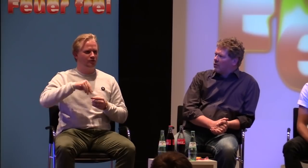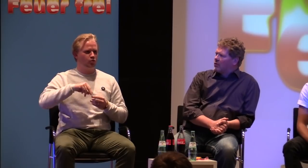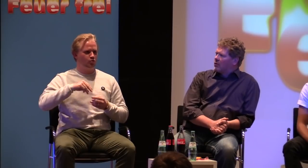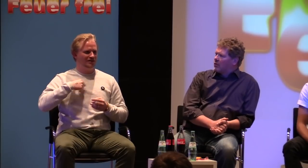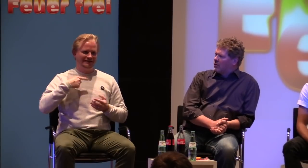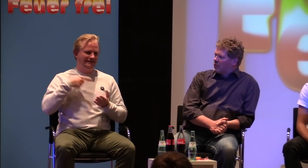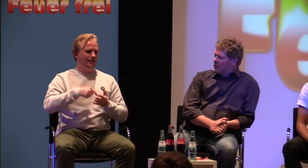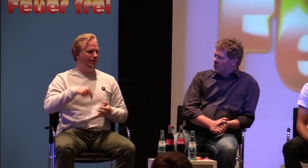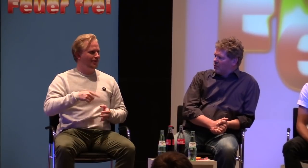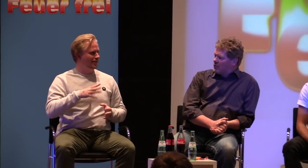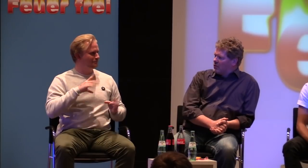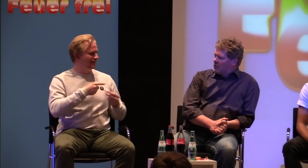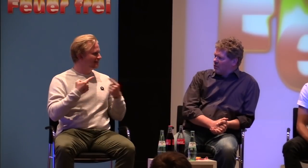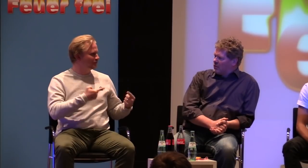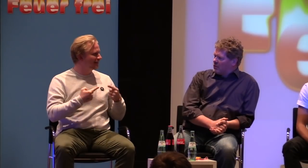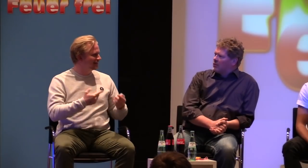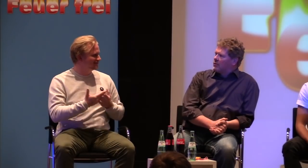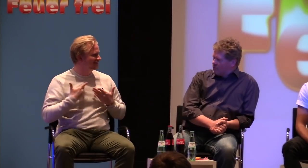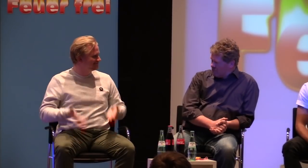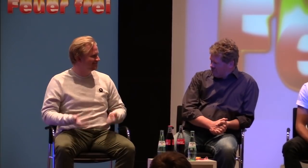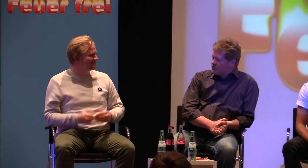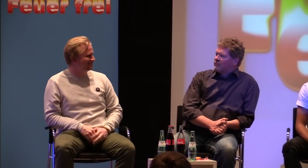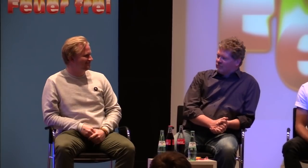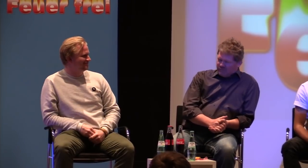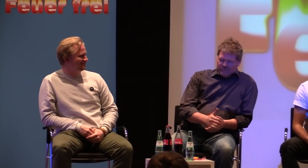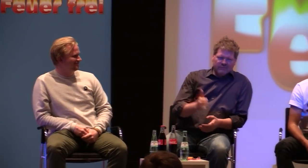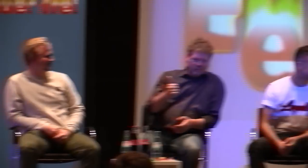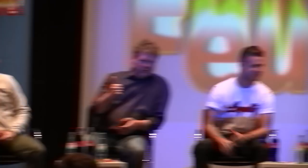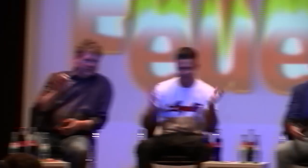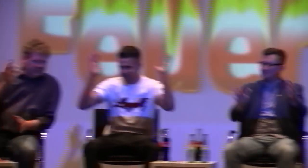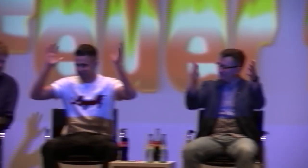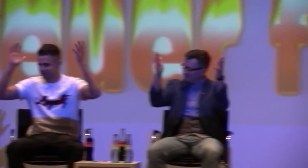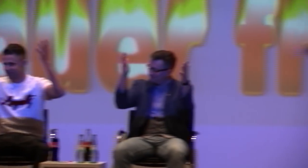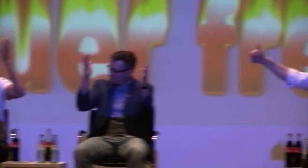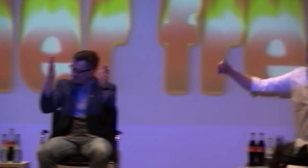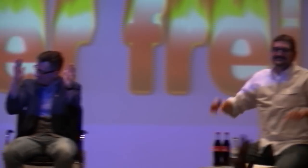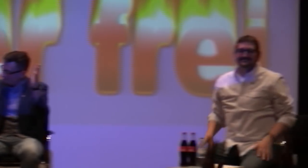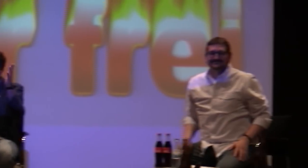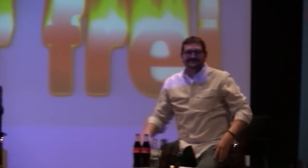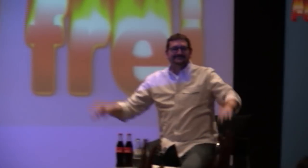und freue mich natürlich sehr auf die Veranstaltung heute und freue mich auch sehr auf diese Diskussion.